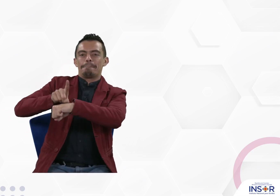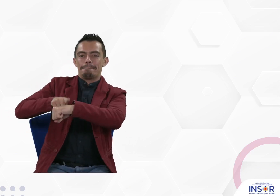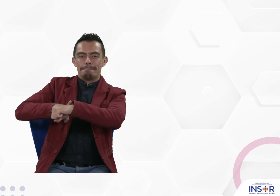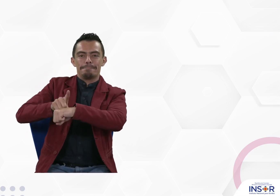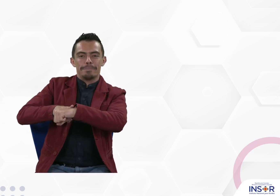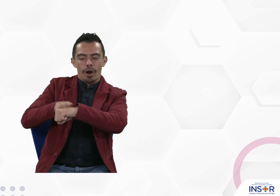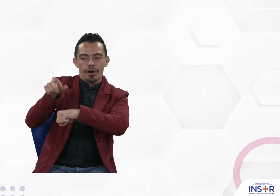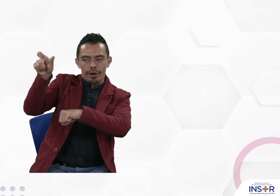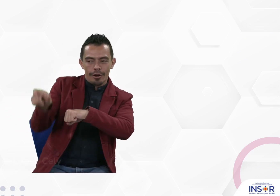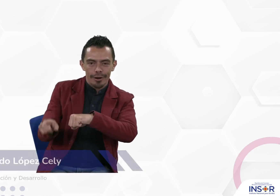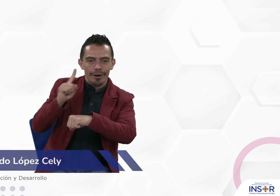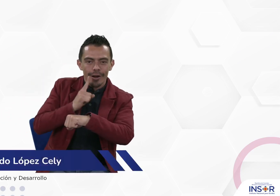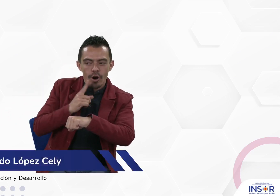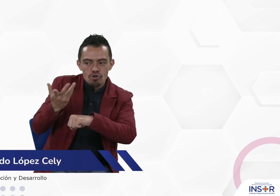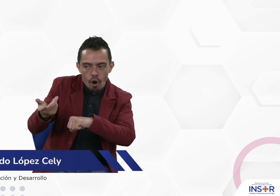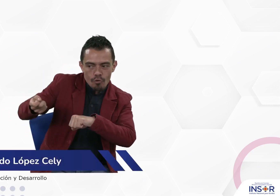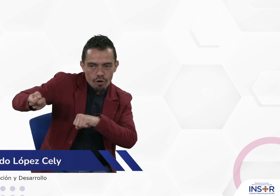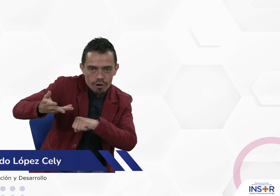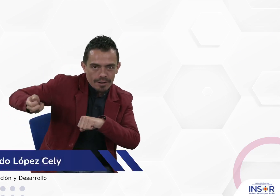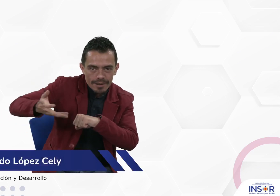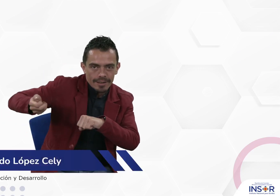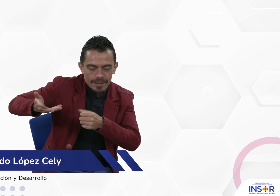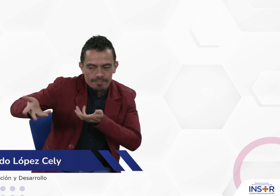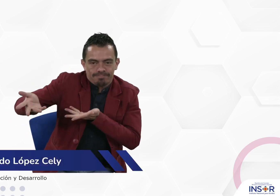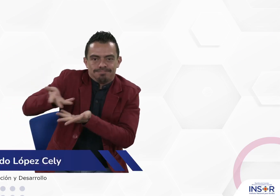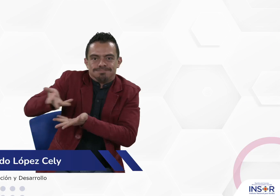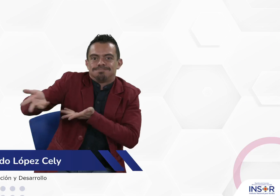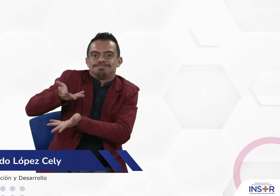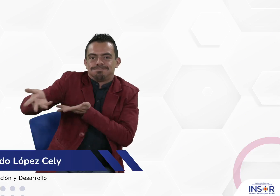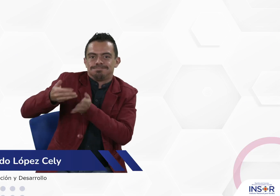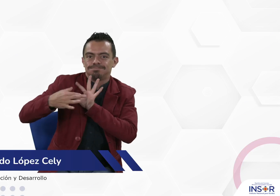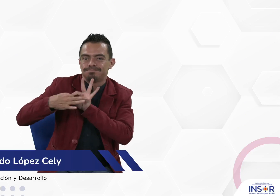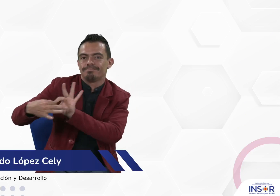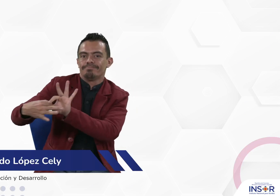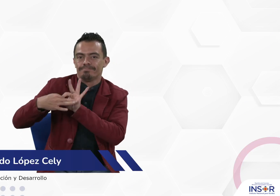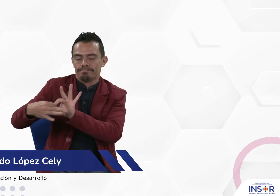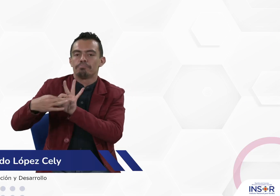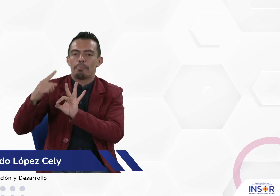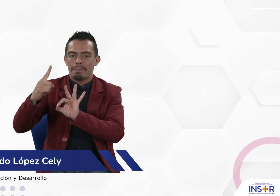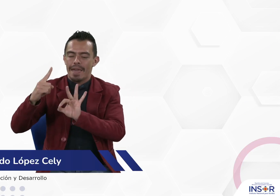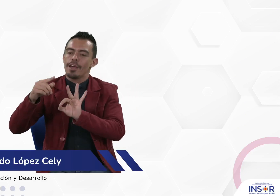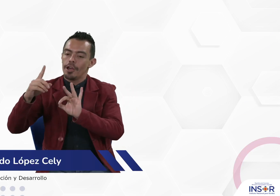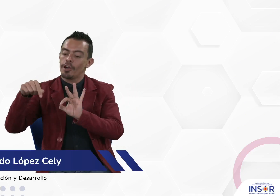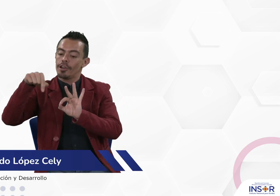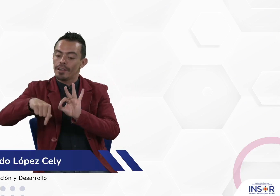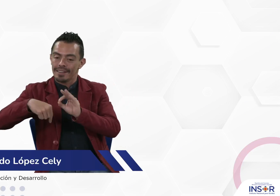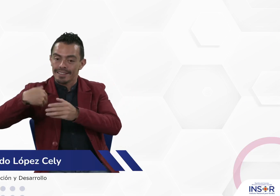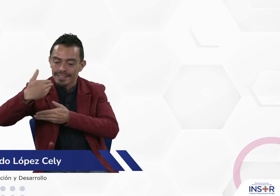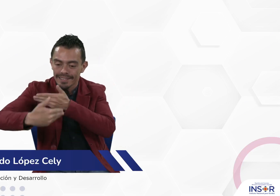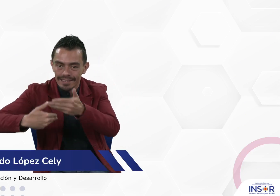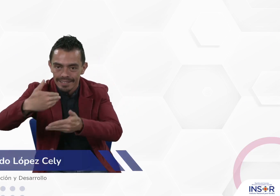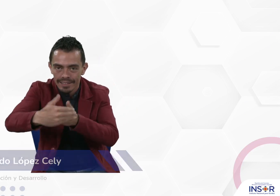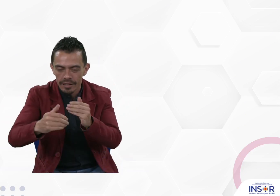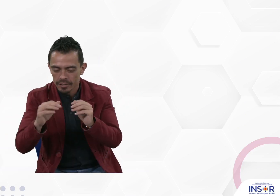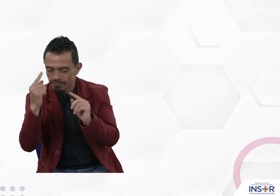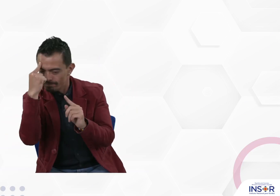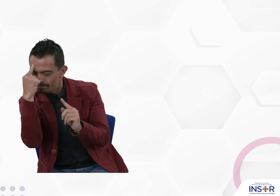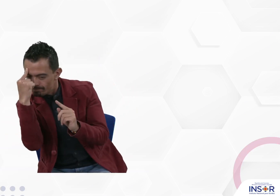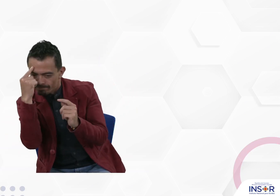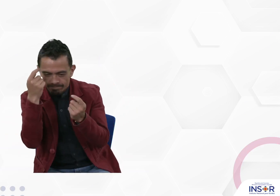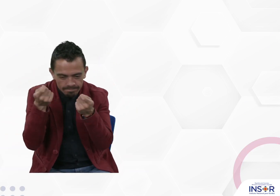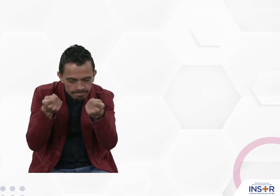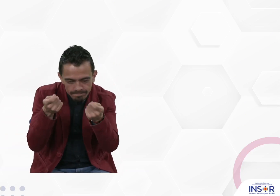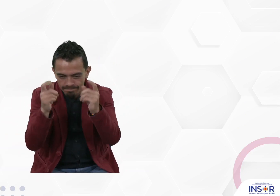investigación, que es muy importante dedicarse con tiempo a hacer esos aportes que nutran la investigación y